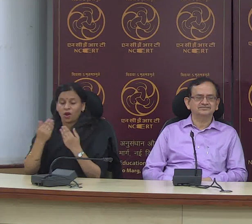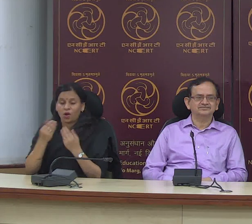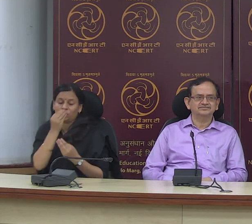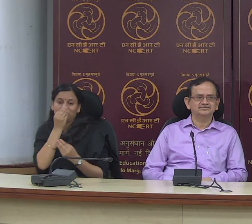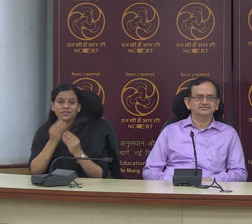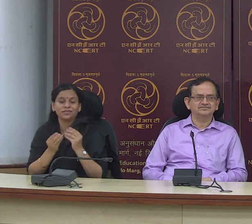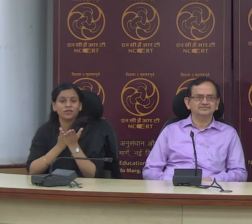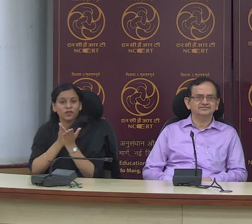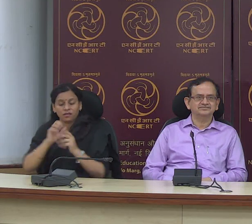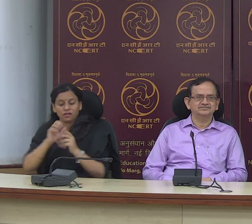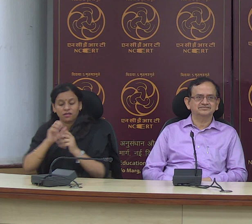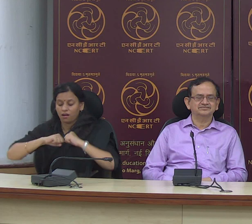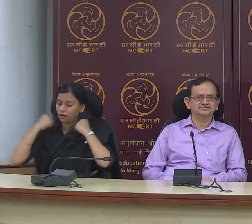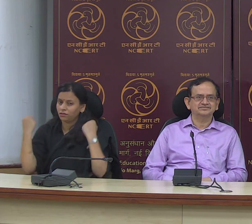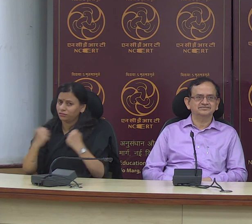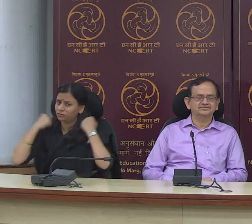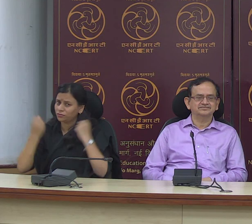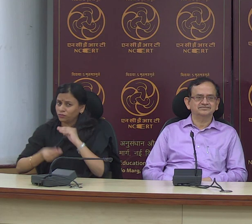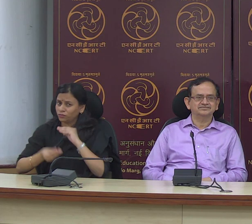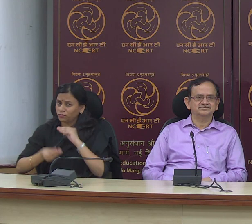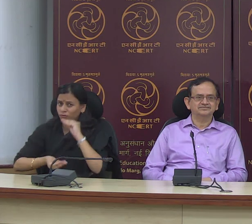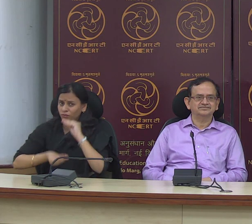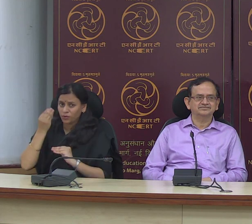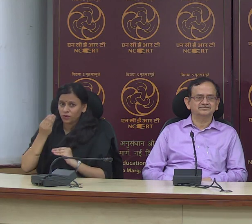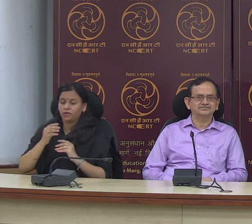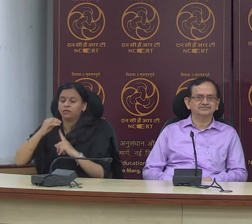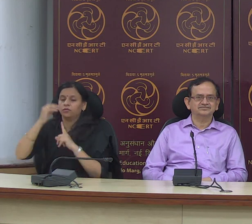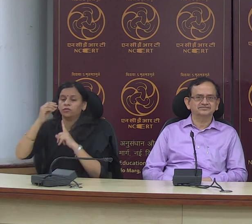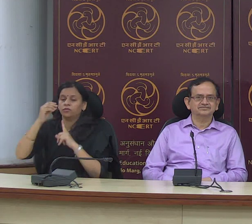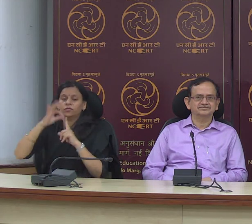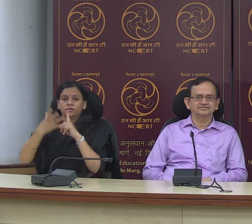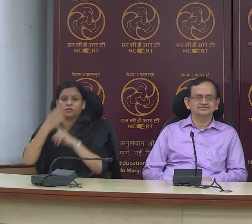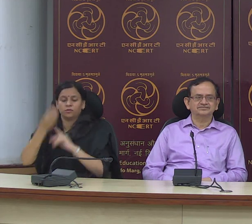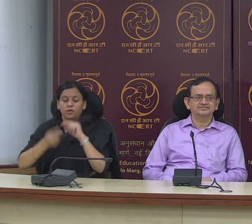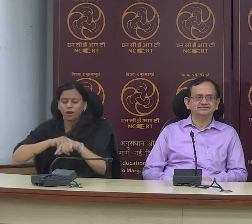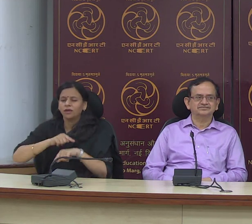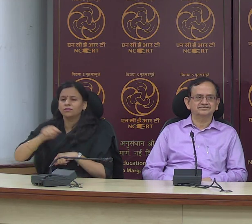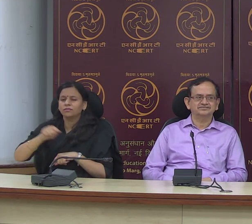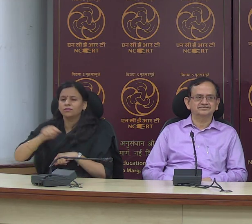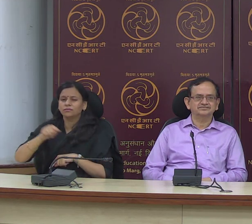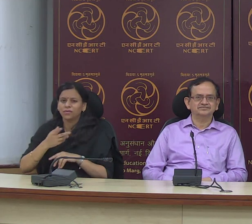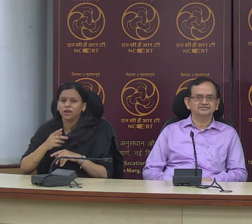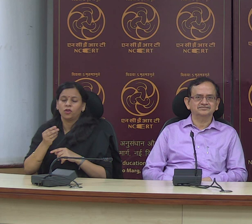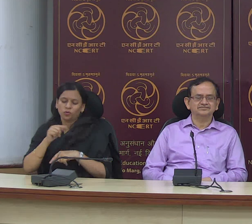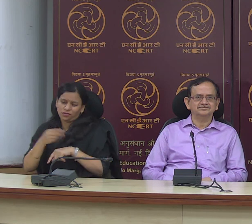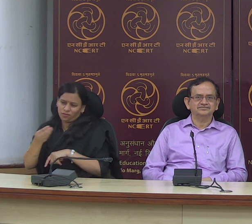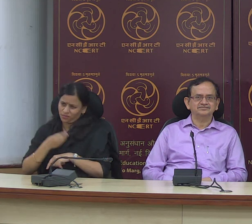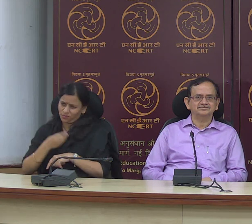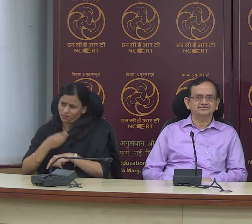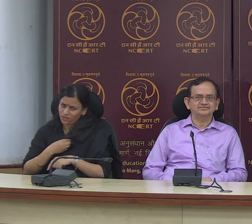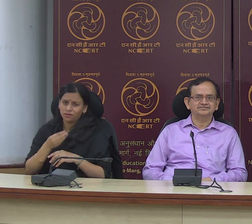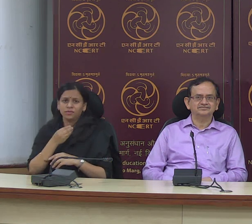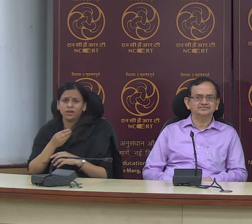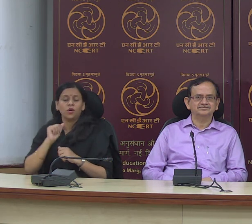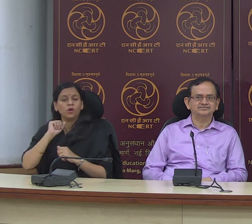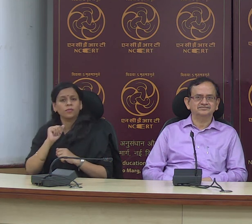आसान बनाने के लिए यहाँ पर प्रयास किए जा रहे हैं, और ये प्रयास फलीभूत होंगे, लेकिन उसमें कुछ समय जो लगता है. सर, बस आपका थोड़ा सा समय और लेंगे, और आप यहाँ